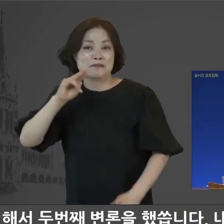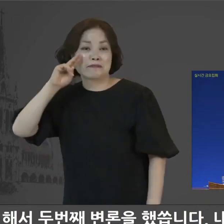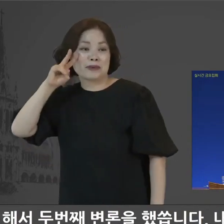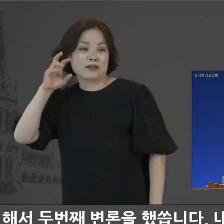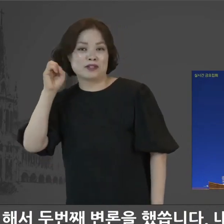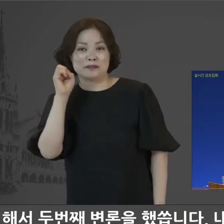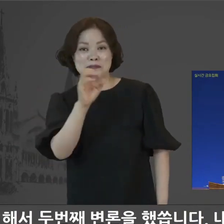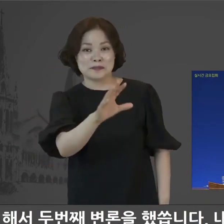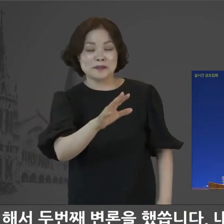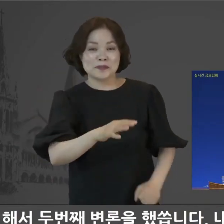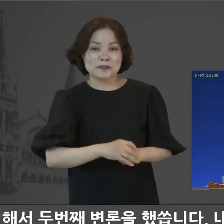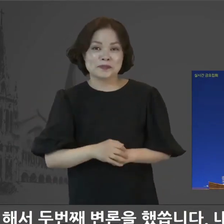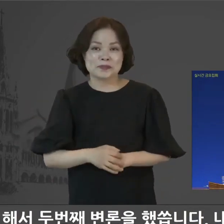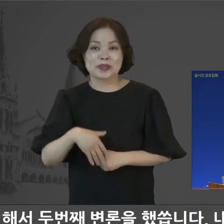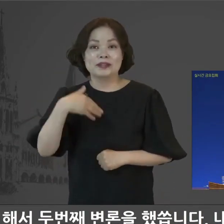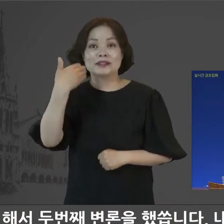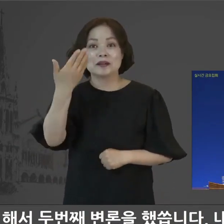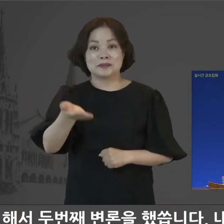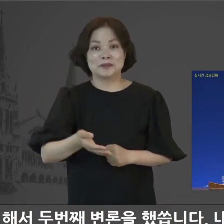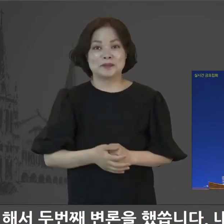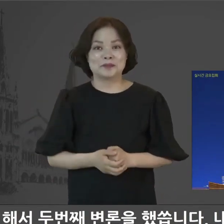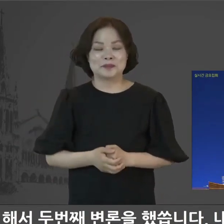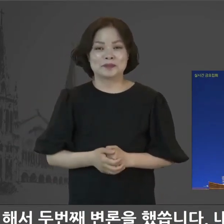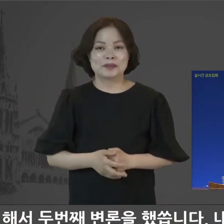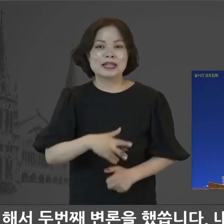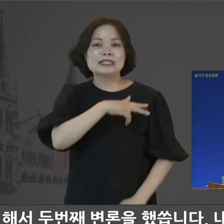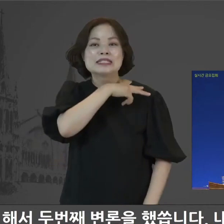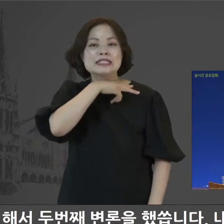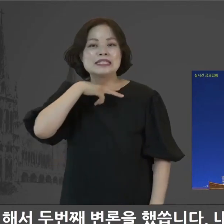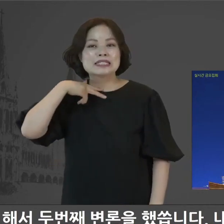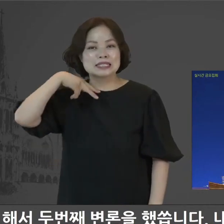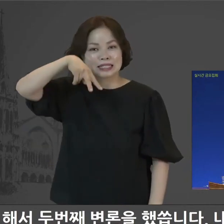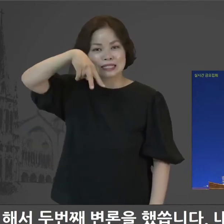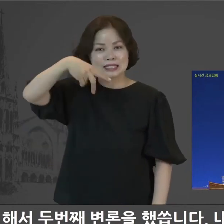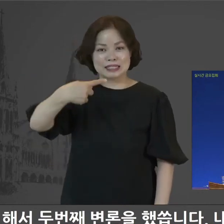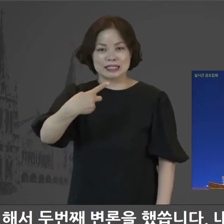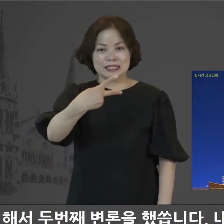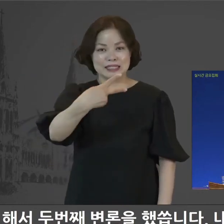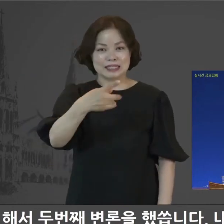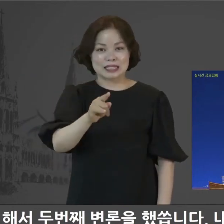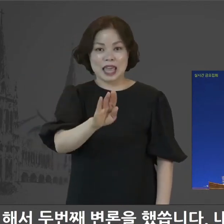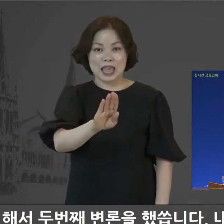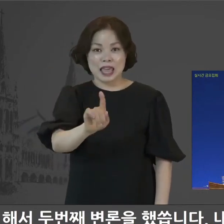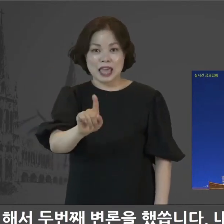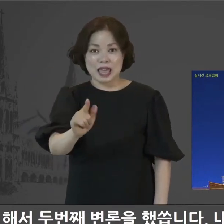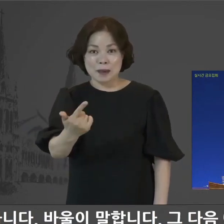얘기를 하는 거죠. 근데 이제 그 다음 얘기가 스데반 얘기로 이제 넘어갑니다.